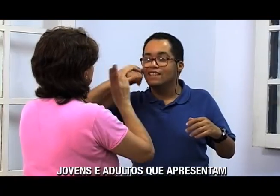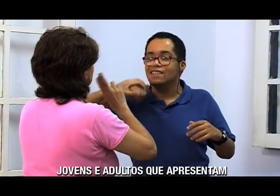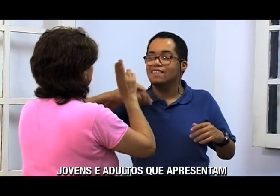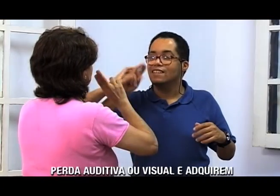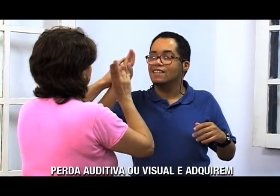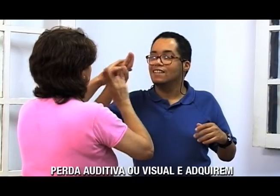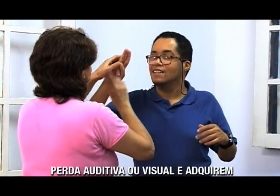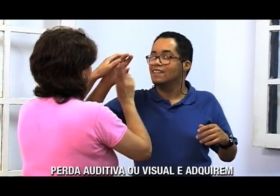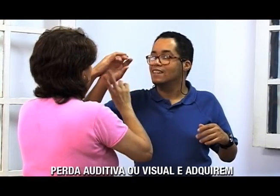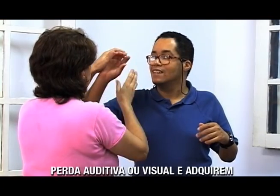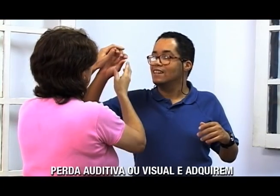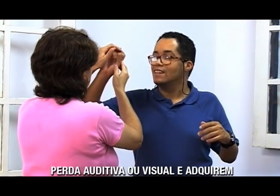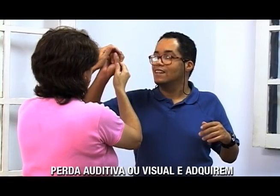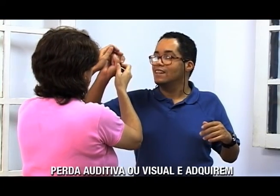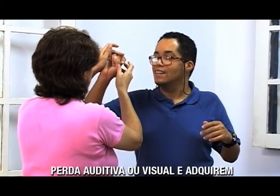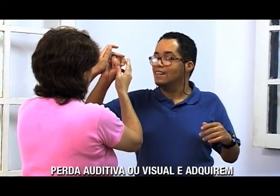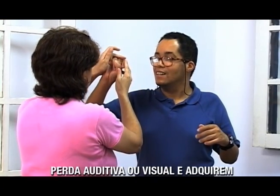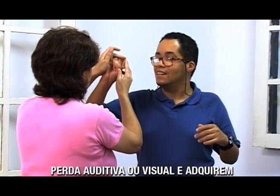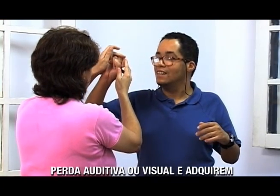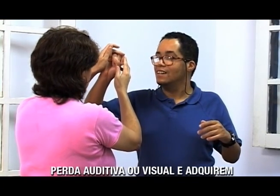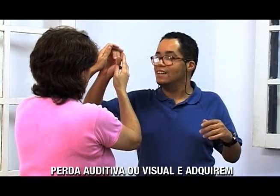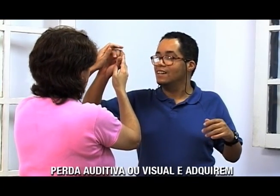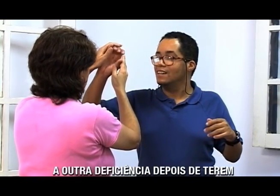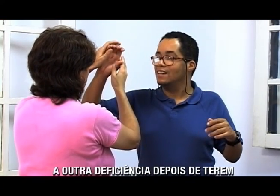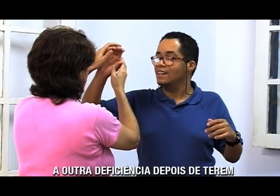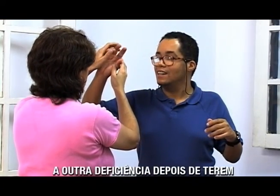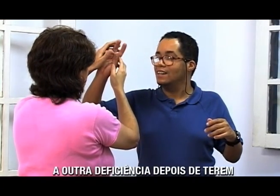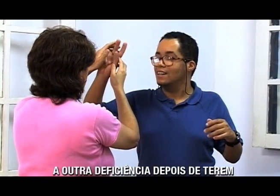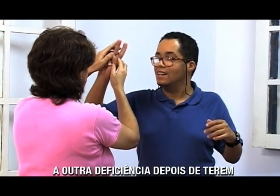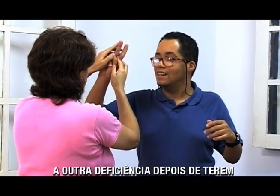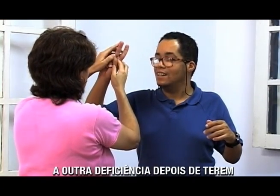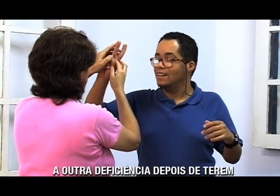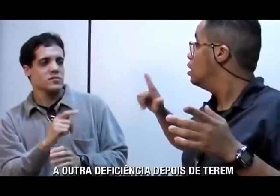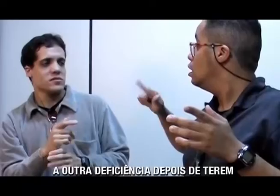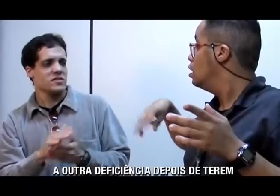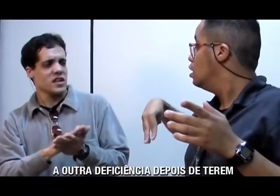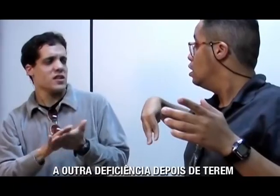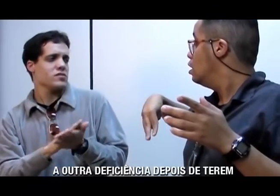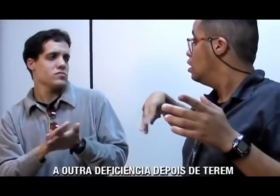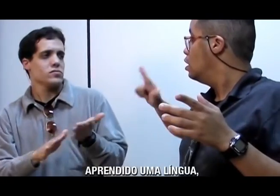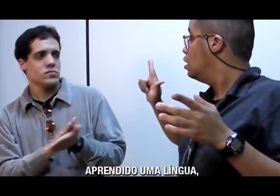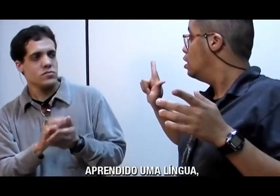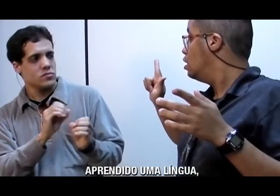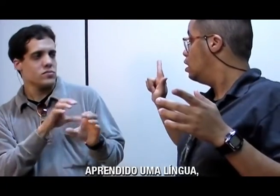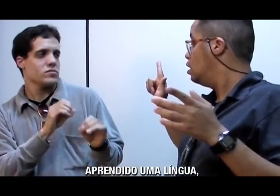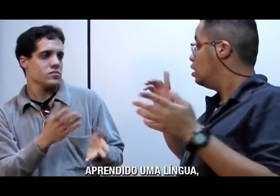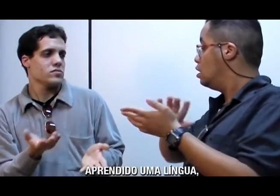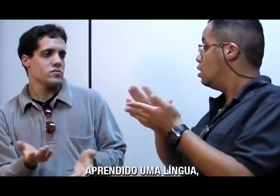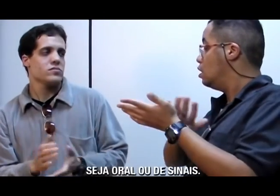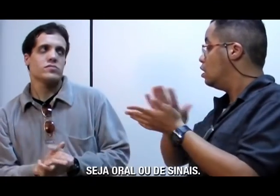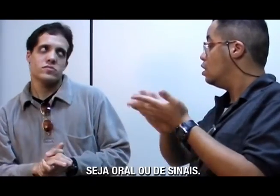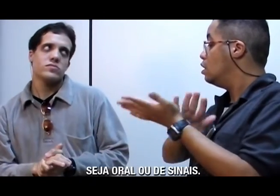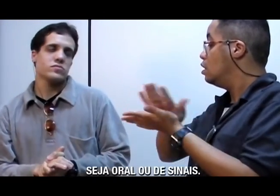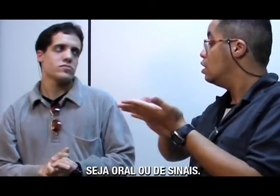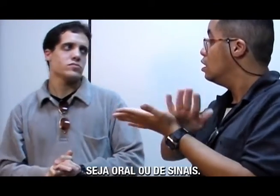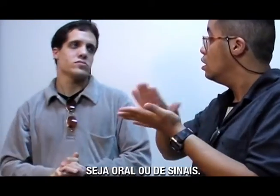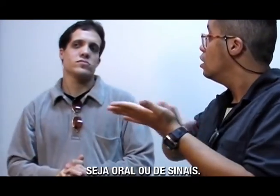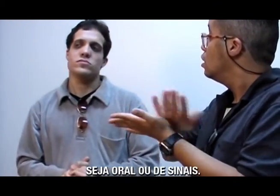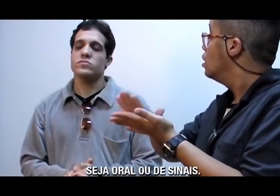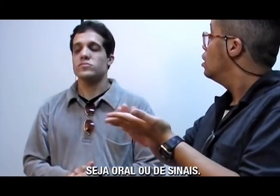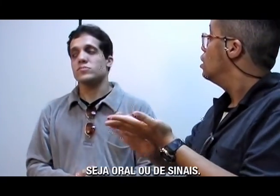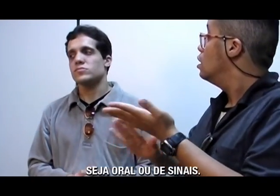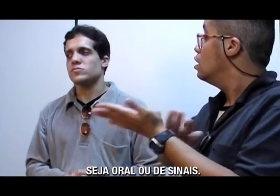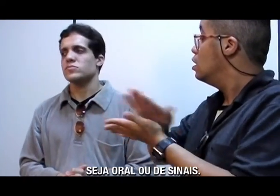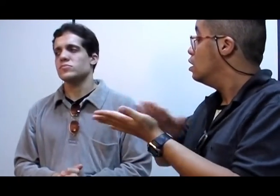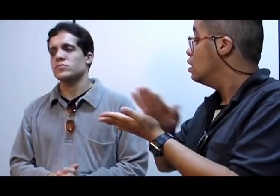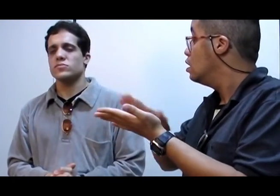que apresentam perda auditiva ou visual e adquirem a outra deficiência depois de terem aprendido uma língua, seja oral ou